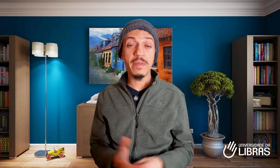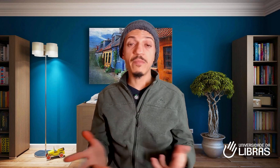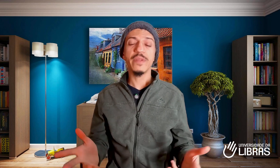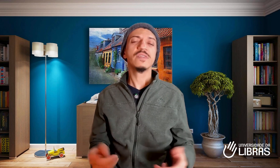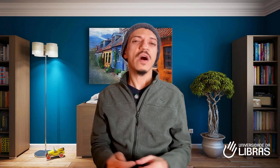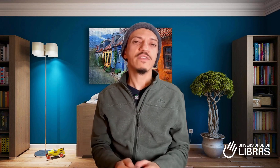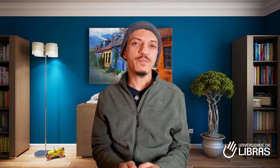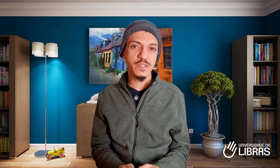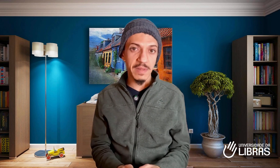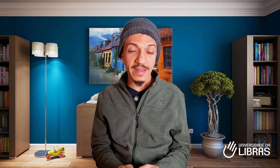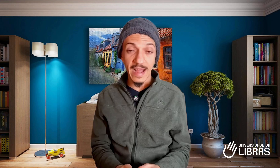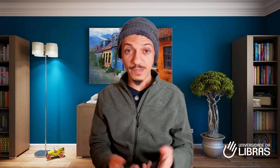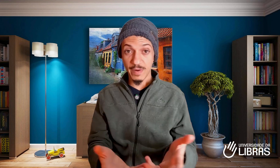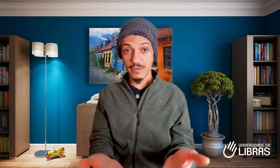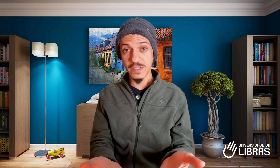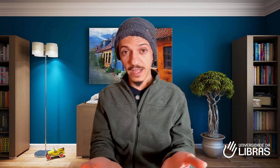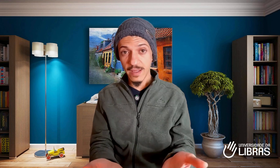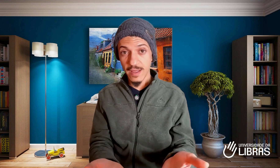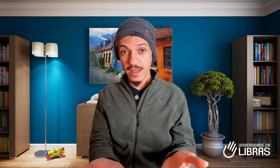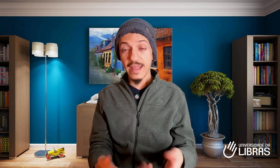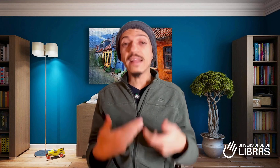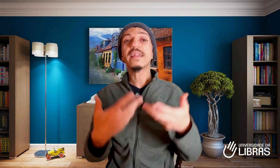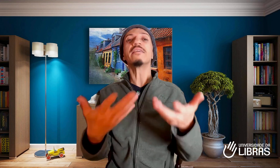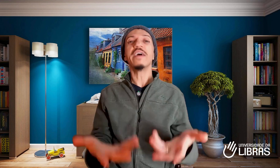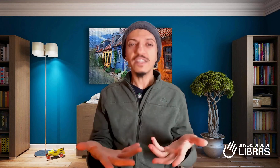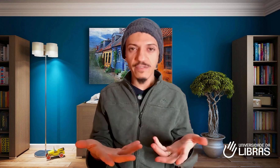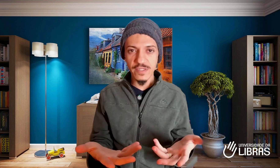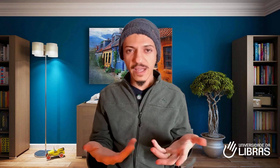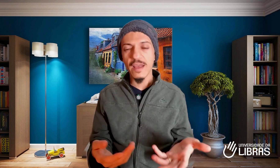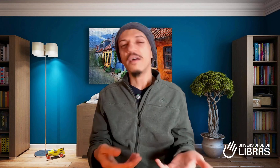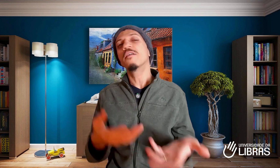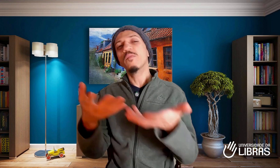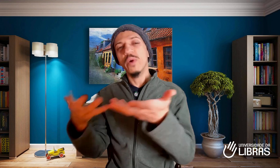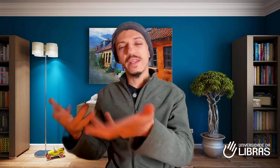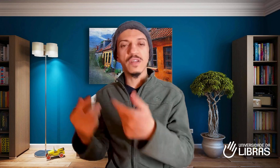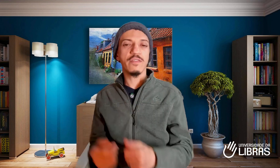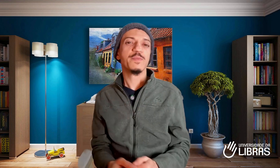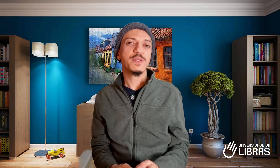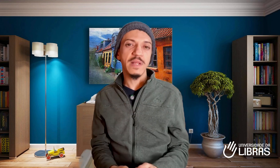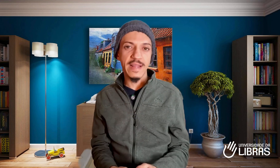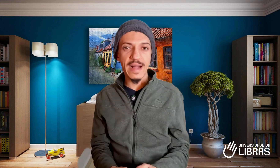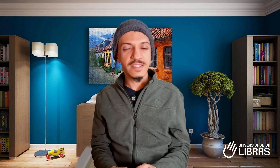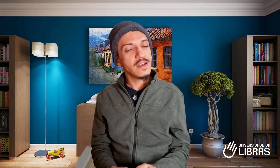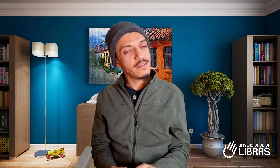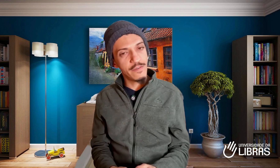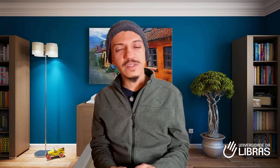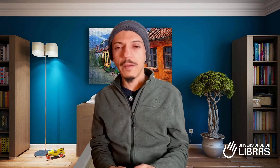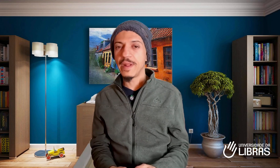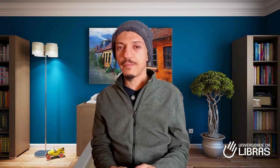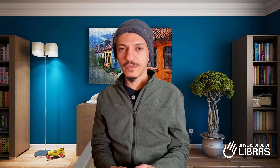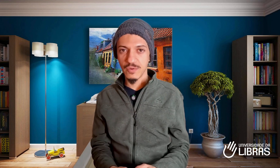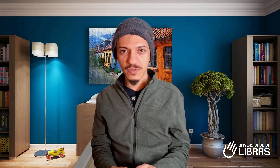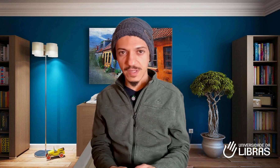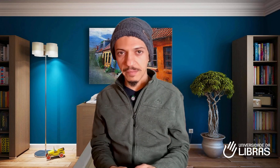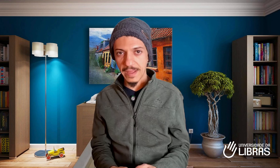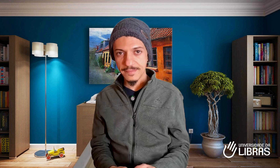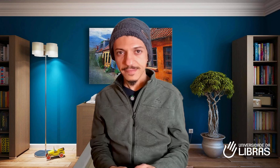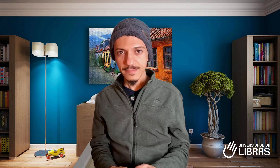muitas novas possibilidades para você. E através de você, muitas novas possibilidades vão se abrir para os surdos também.